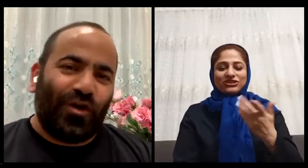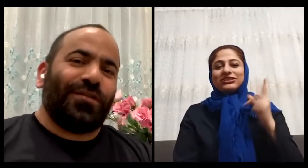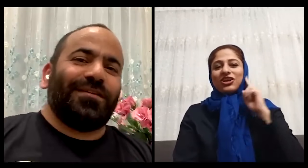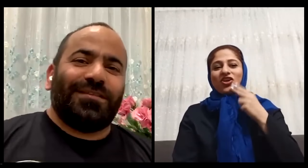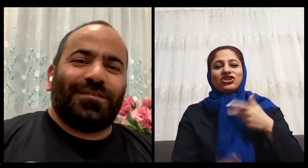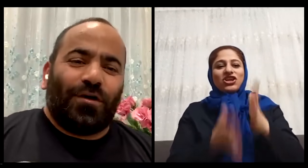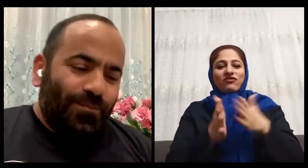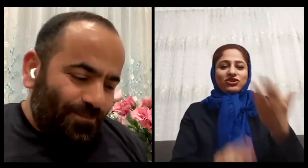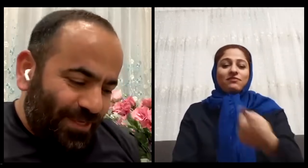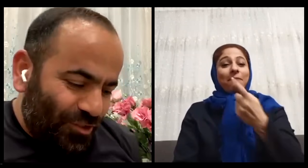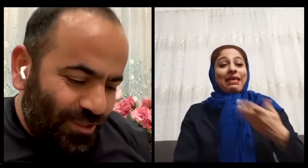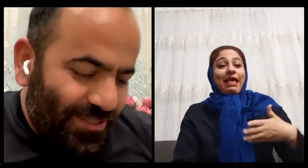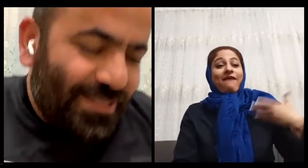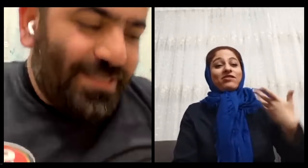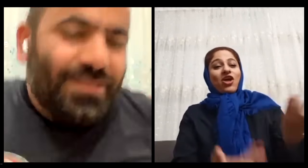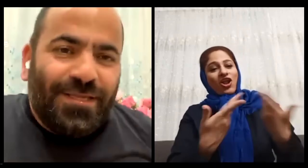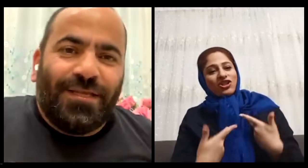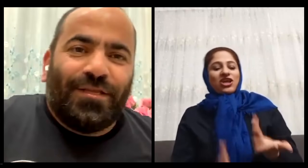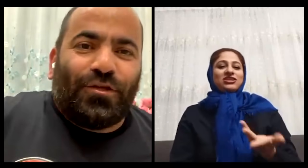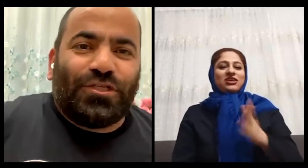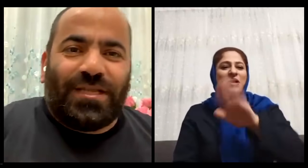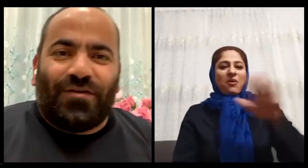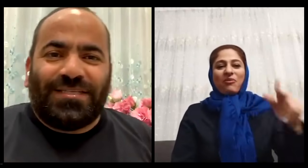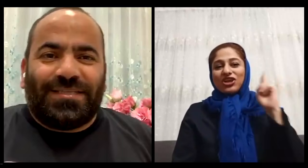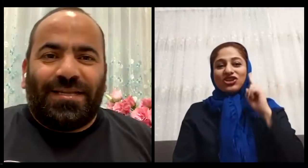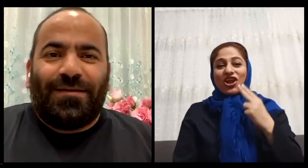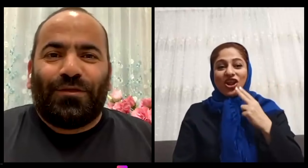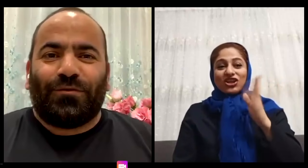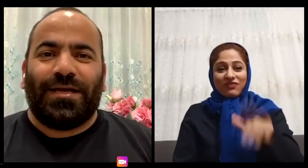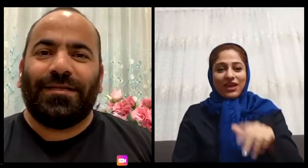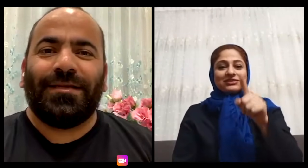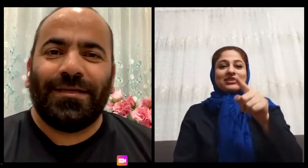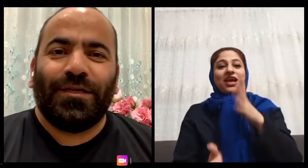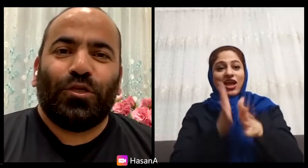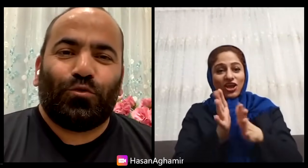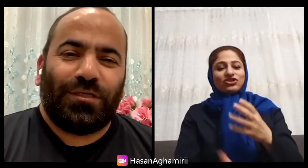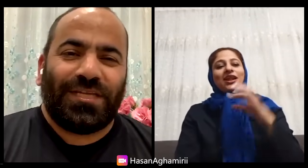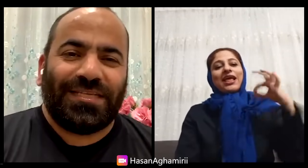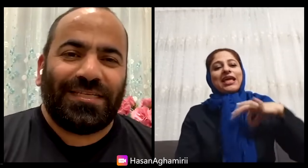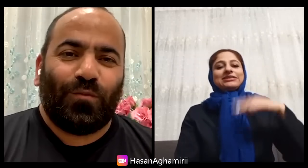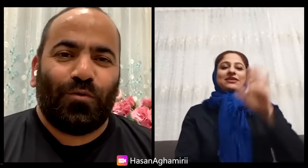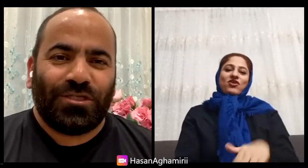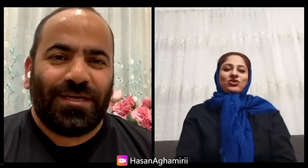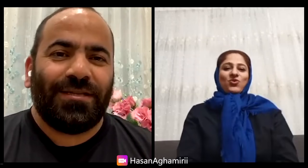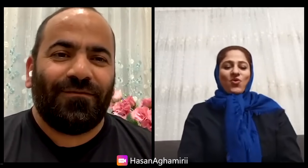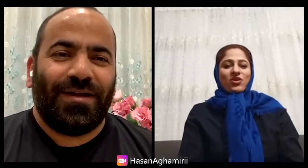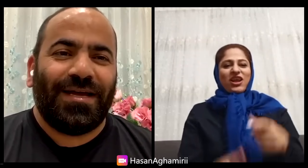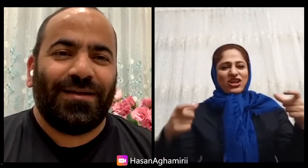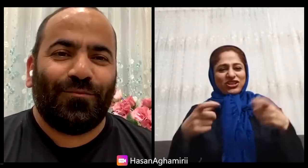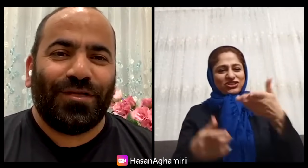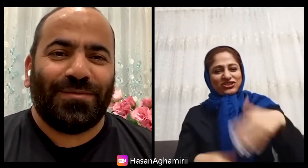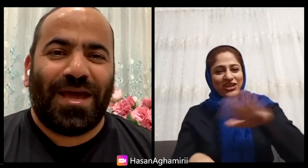اینکه افتخار دادین تا بچه هایی که ناشنوا هستن هم بتونن توی جلسه ما باشن